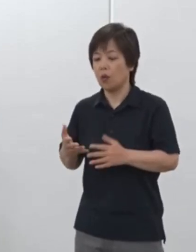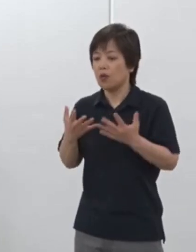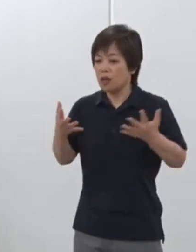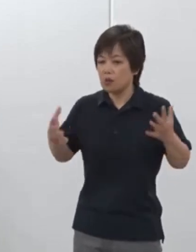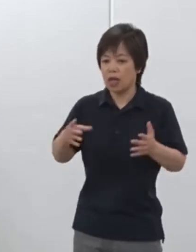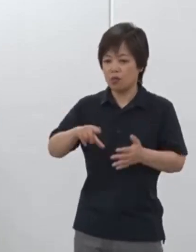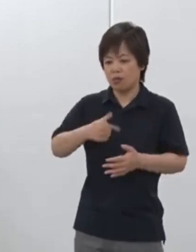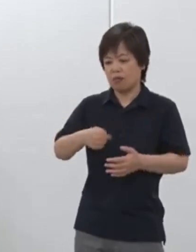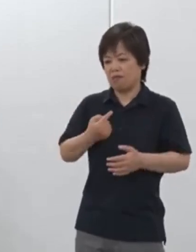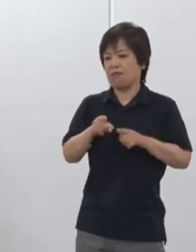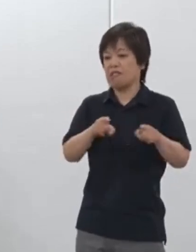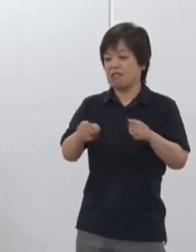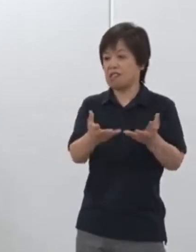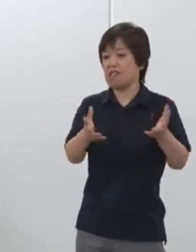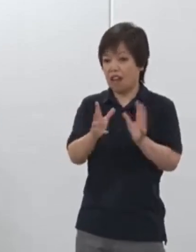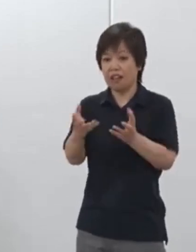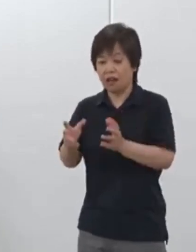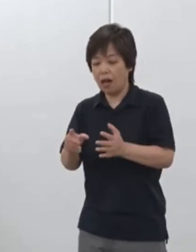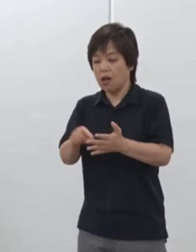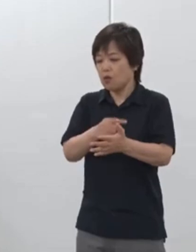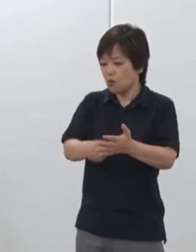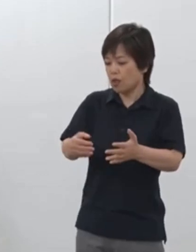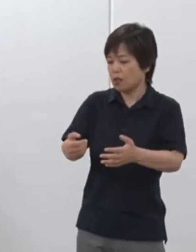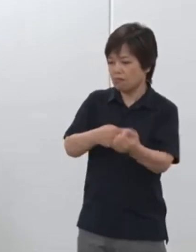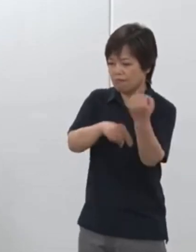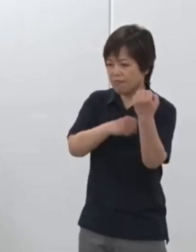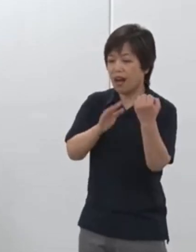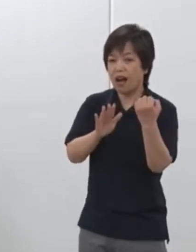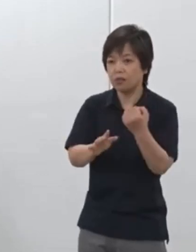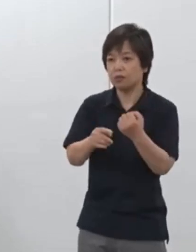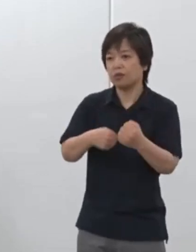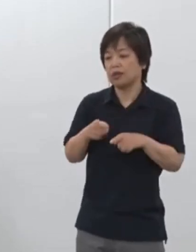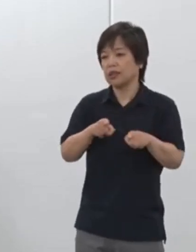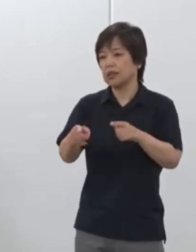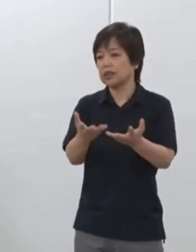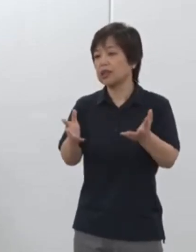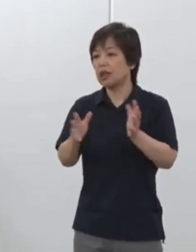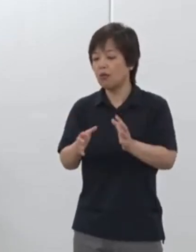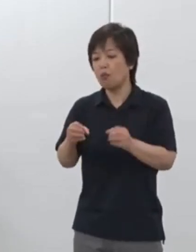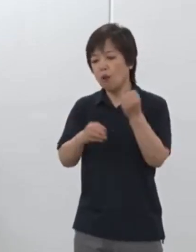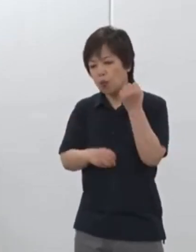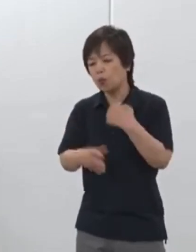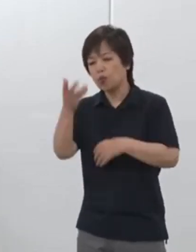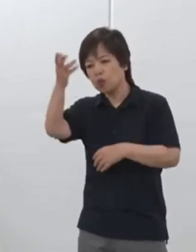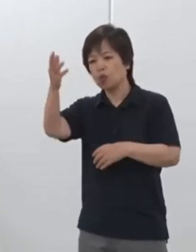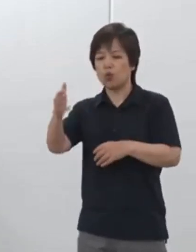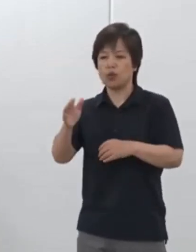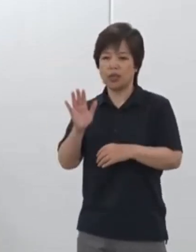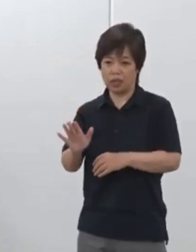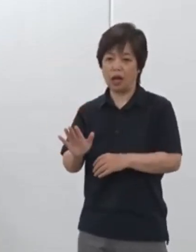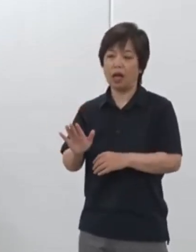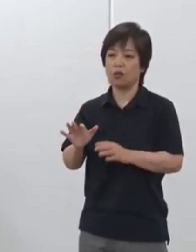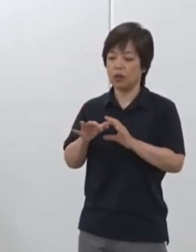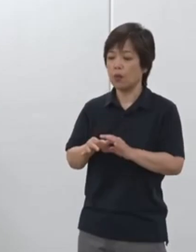受け入れに関してはその処理能力がある自治体に関してはもともと想定してたと思うので、必要があれば